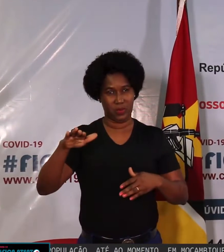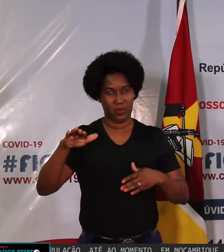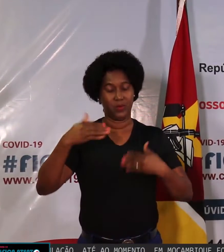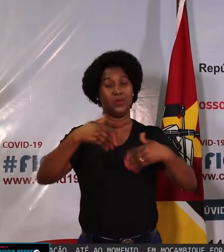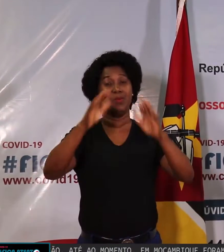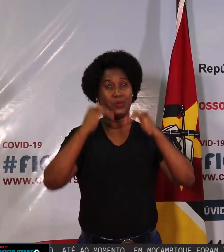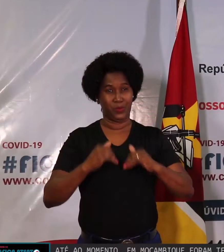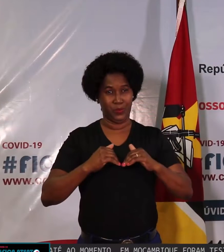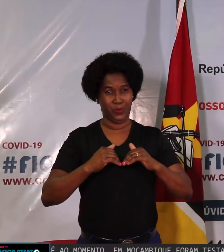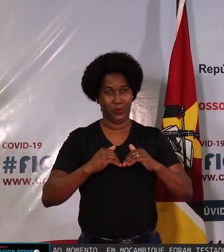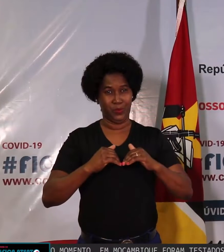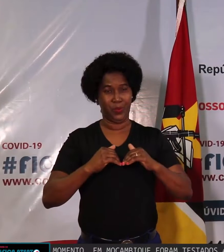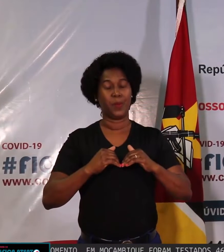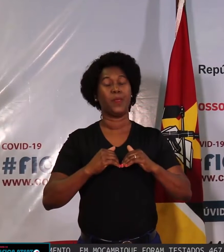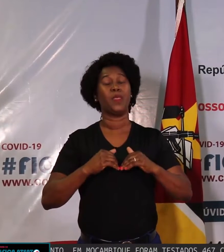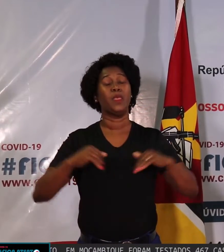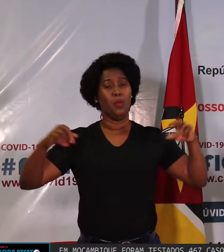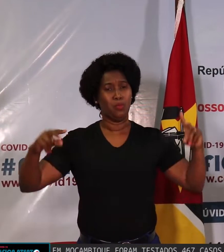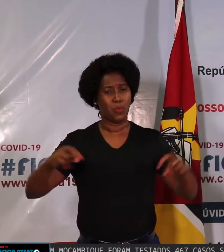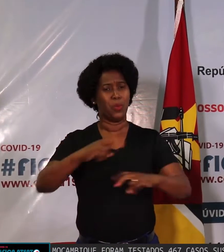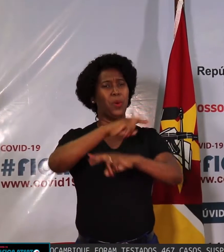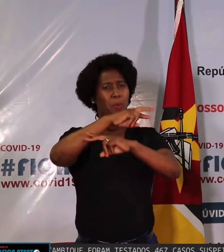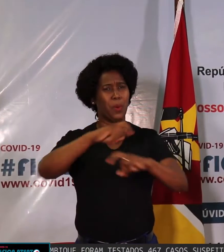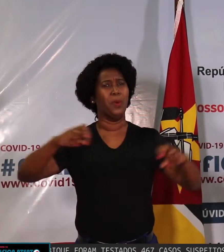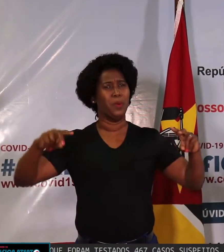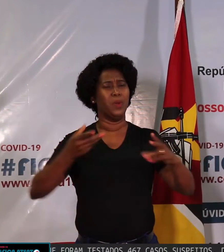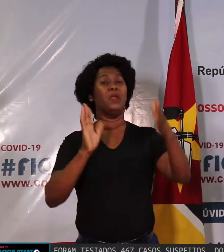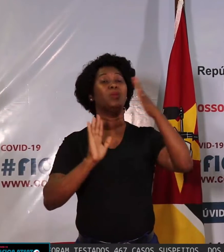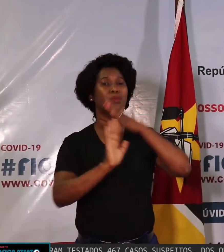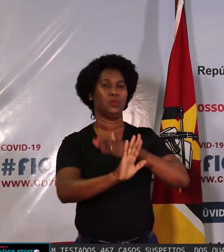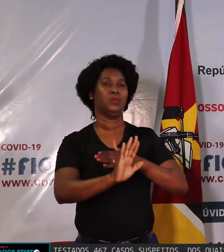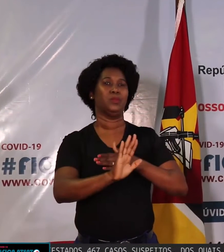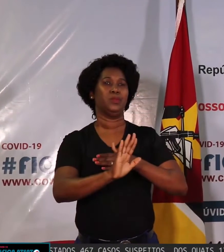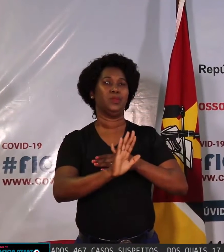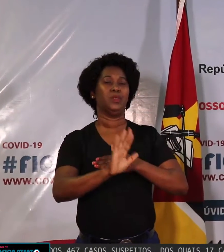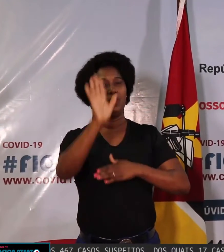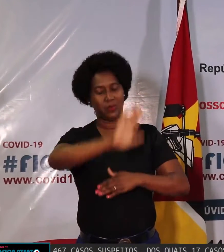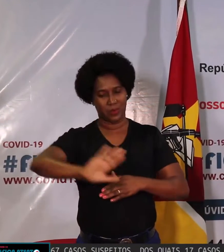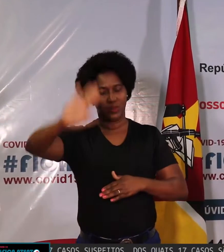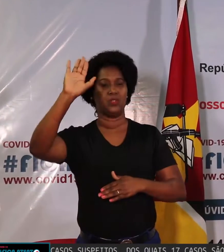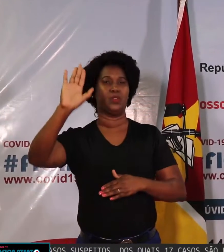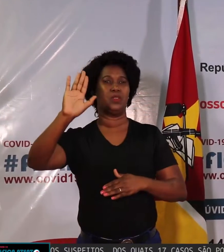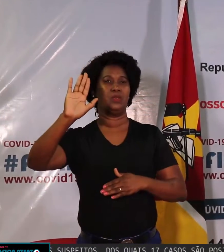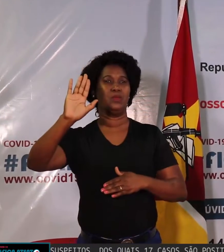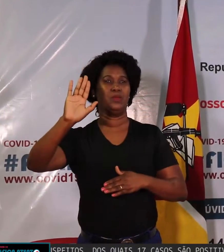Limitar a circulação interna de pessoas em qualquer parte do território nacional.